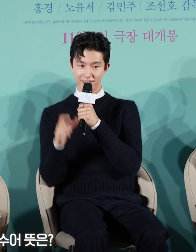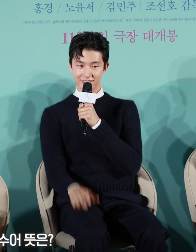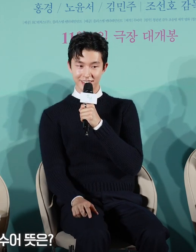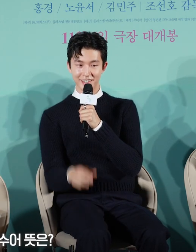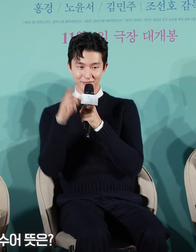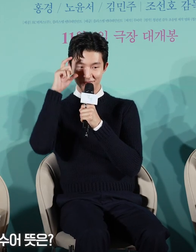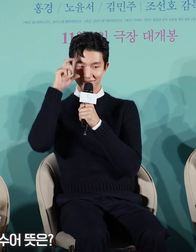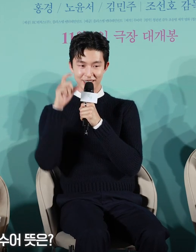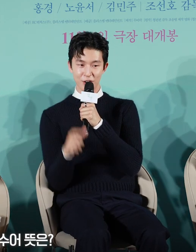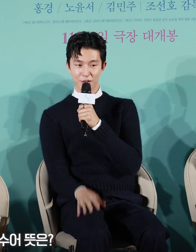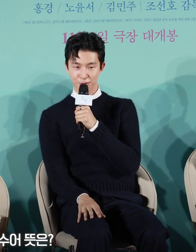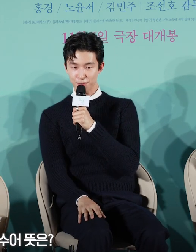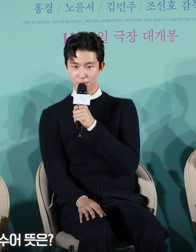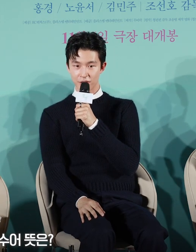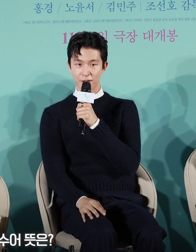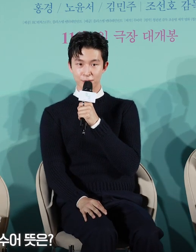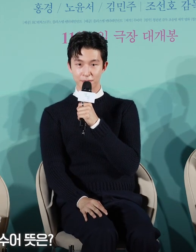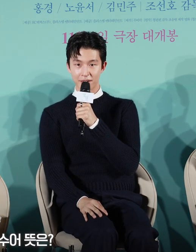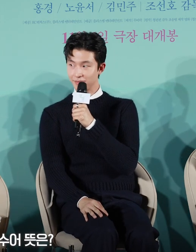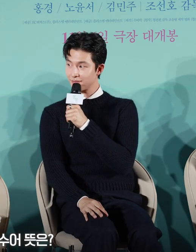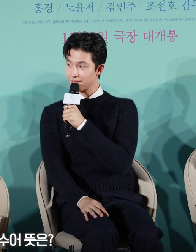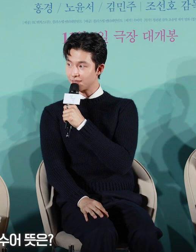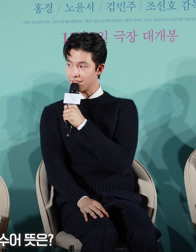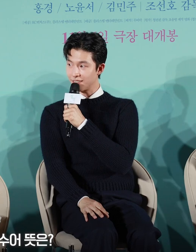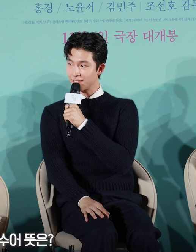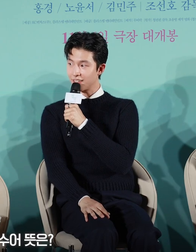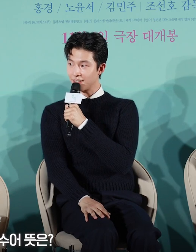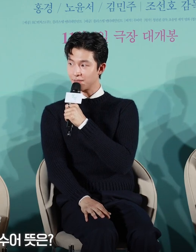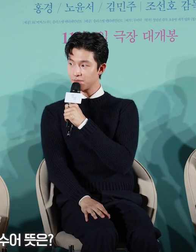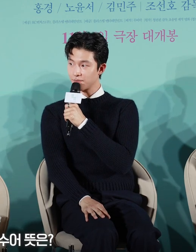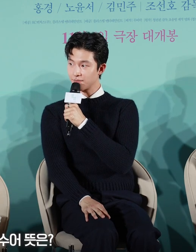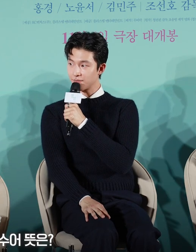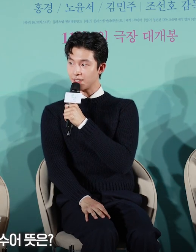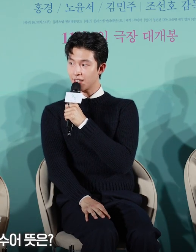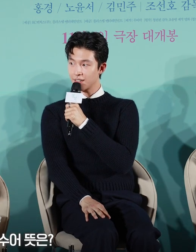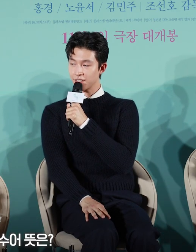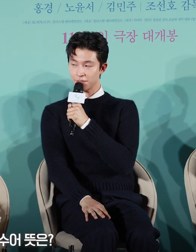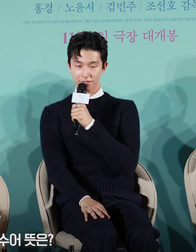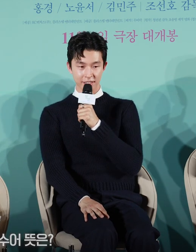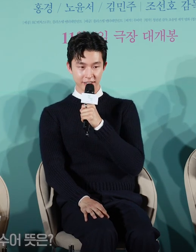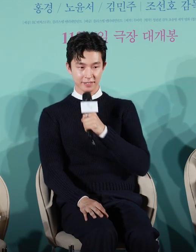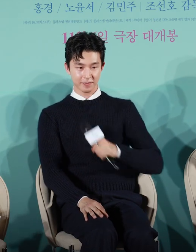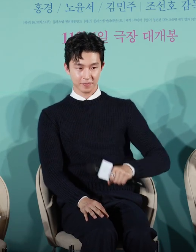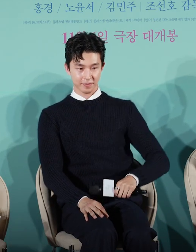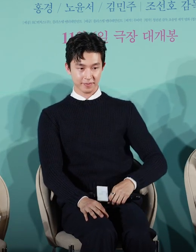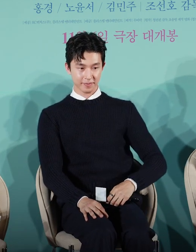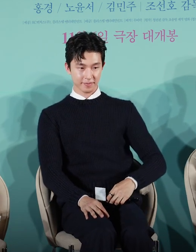기억하고 싶고 저장하고 싶은 마음. 저장, 추억. 찰칵. 찰칵이네요. 찰칵이네요. 가을이는요?